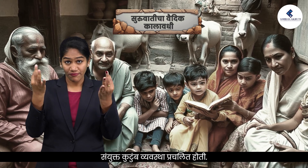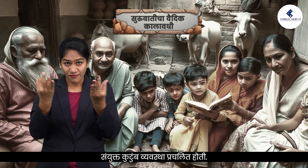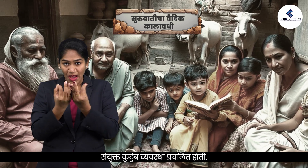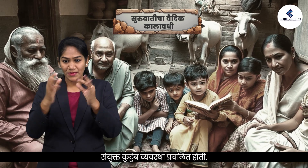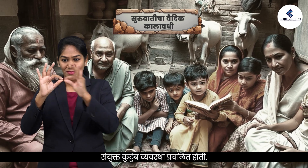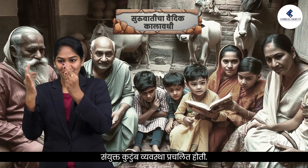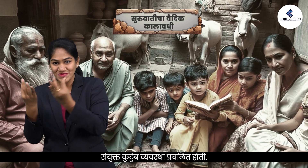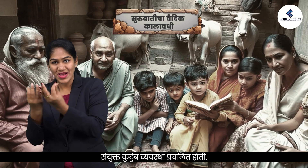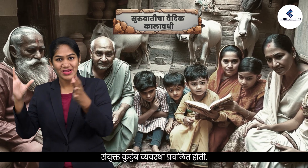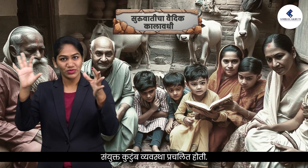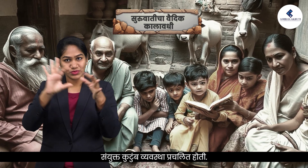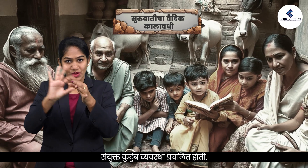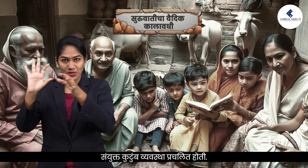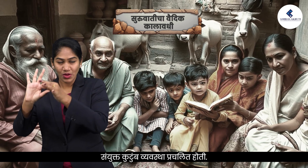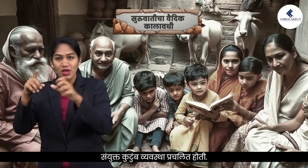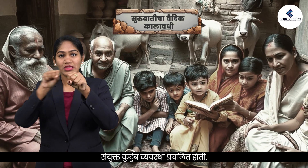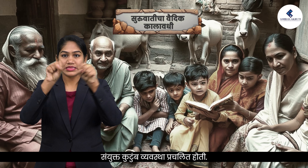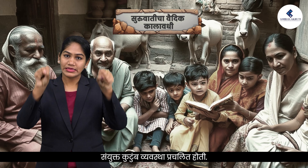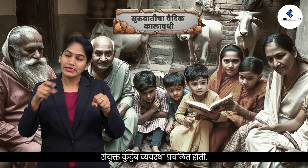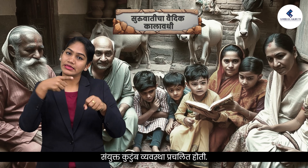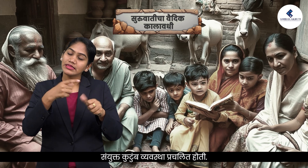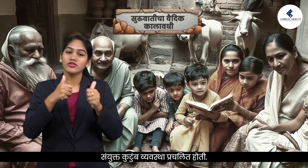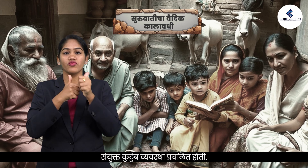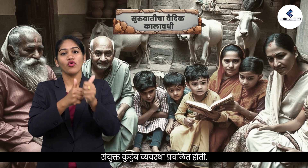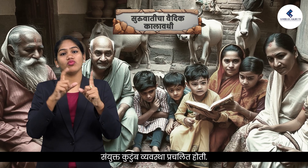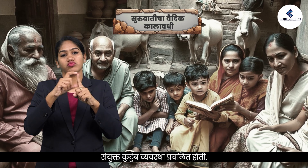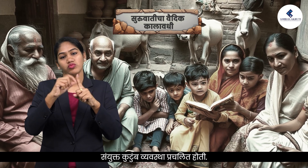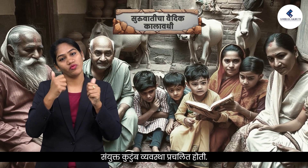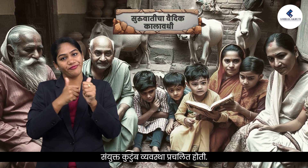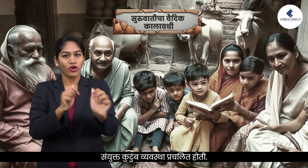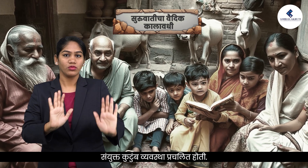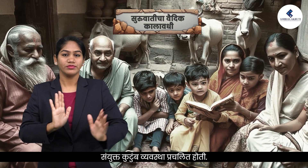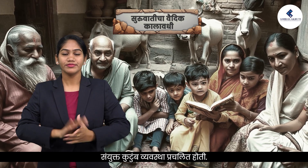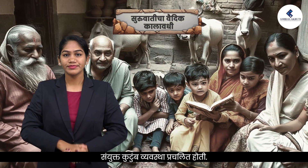संयुक्त कुटुंब व्यवस्था प्रचलित होती.